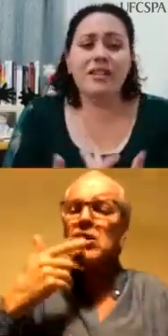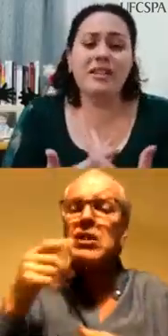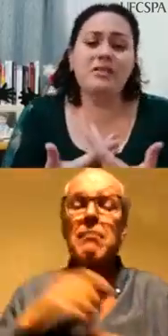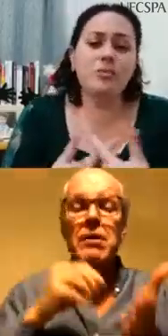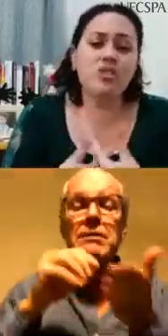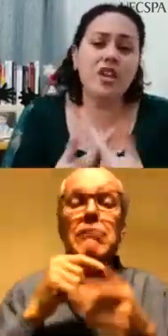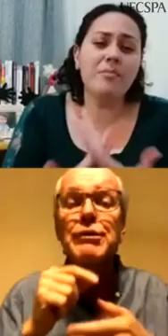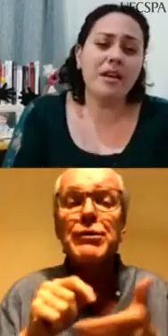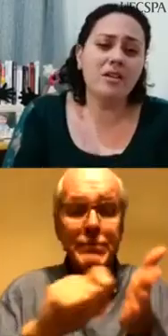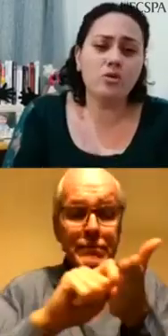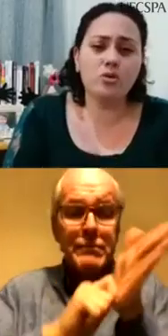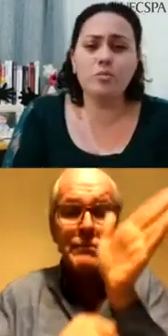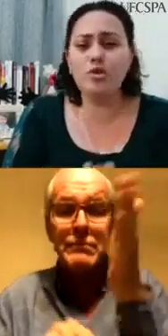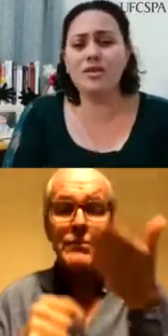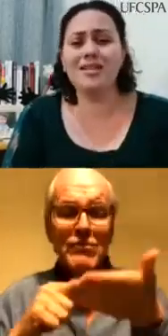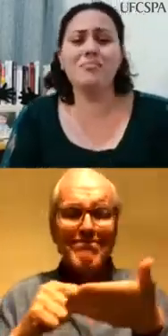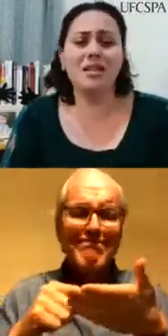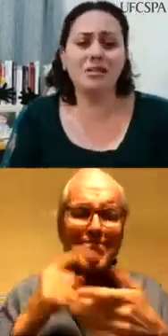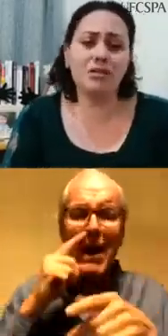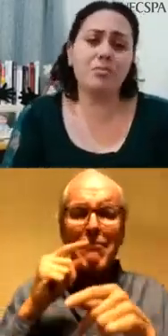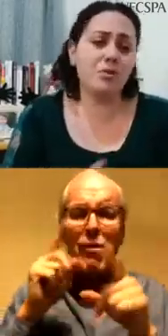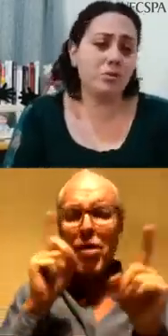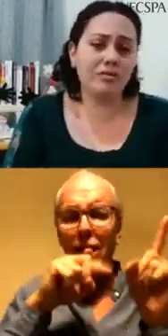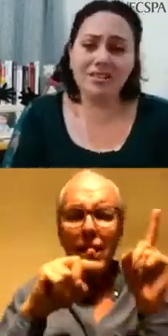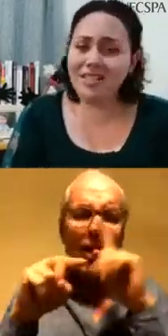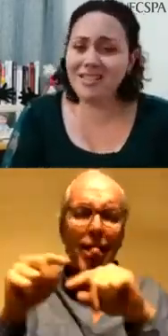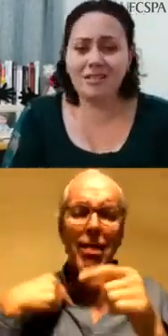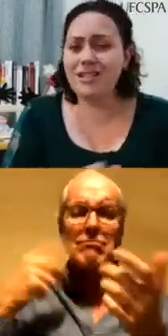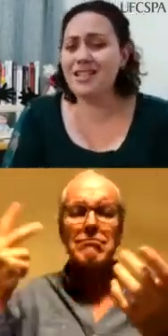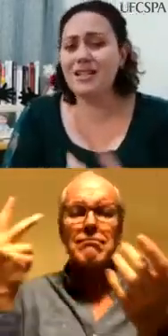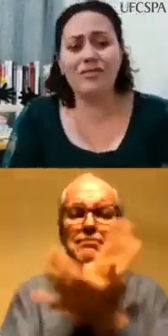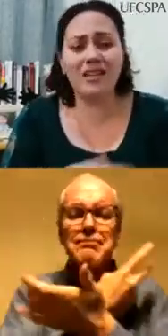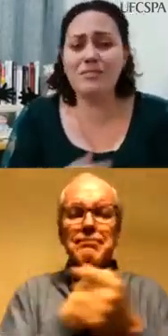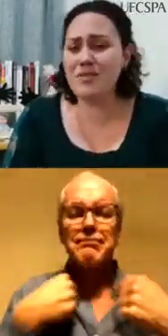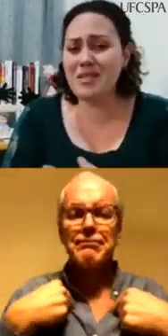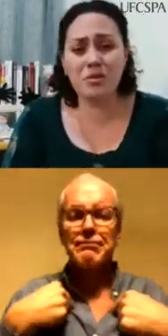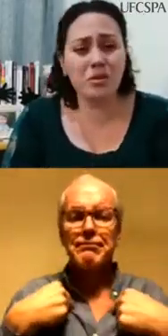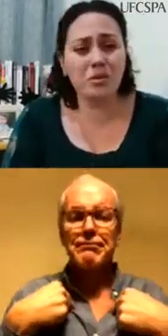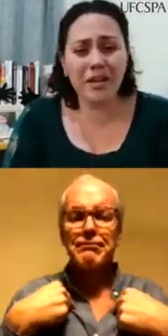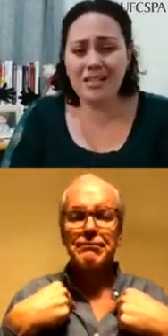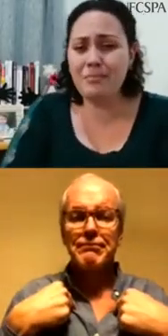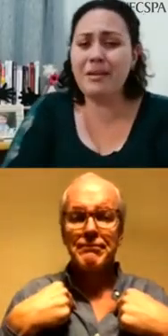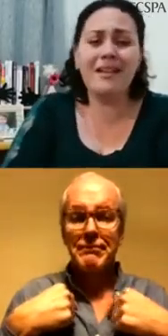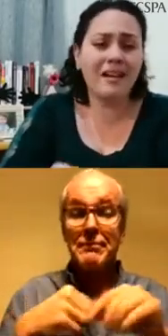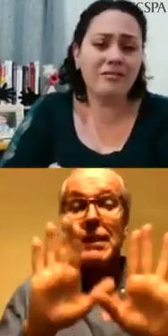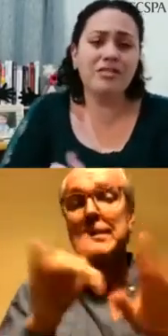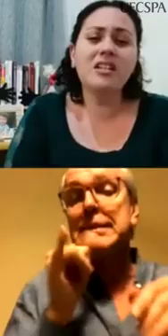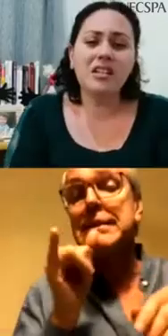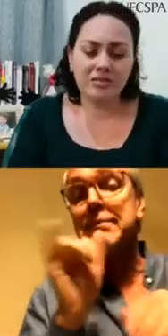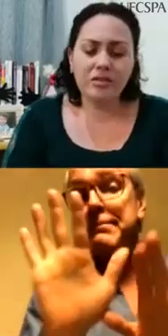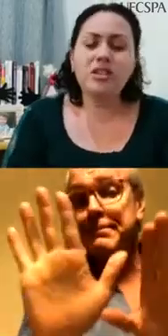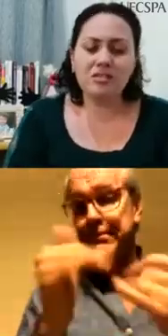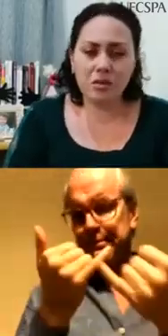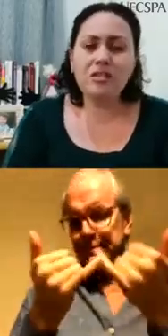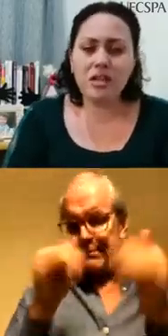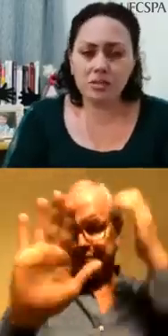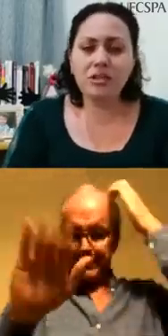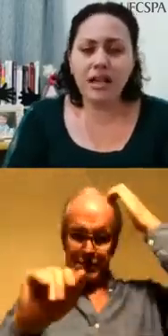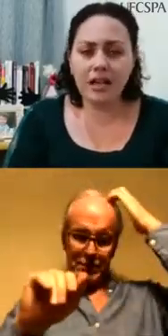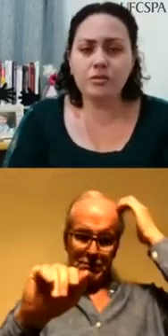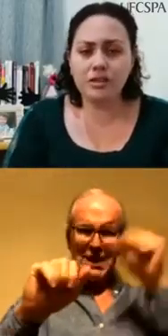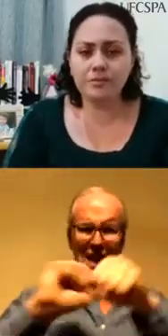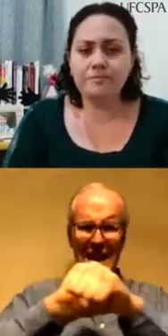nomes, vai falar nomes de remédio, tipo de tratamento, e a pessoa não vai entender, tu vai escrever, e mesmo se a pessoa não conhece a palavra, então tem que ter um